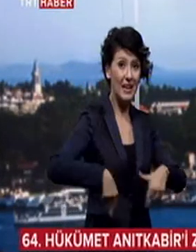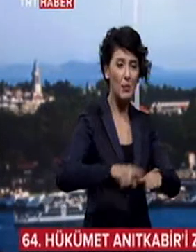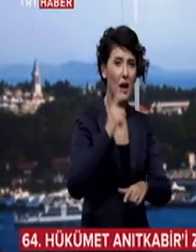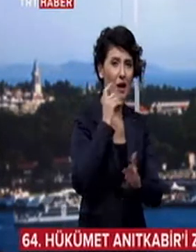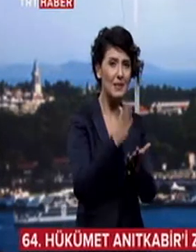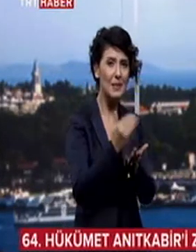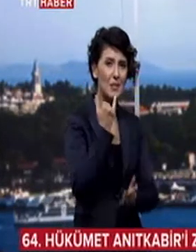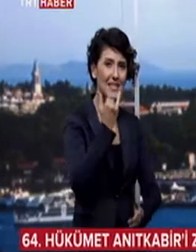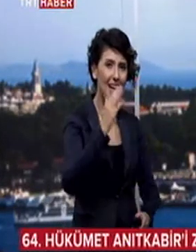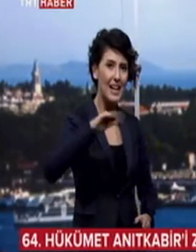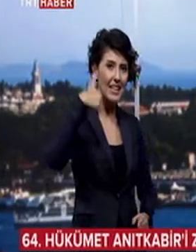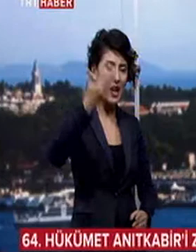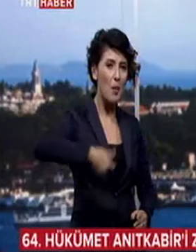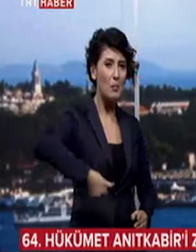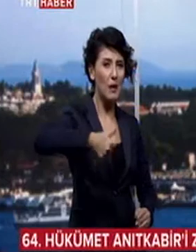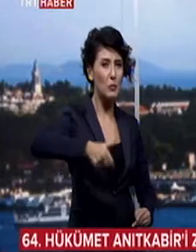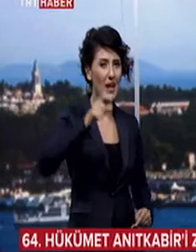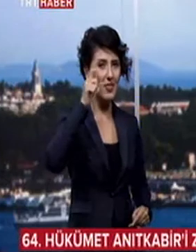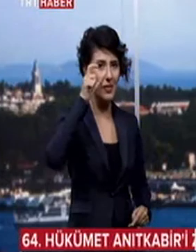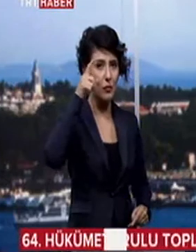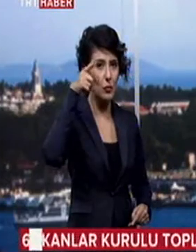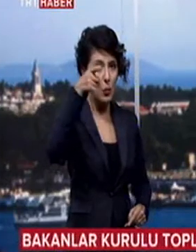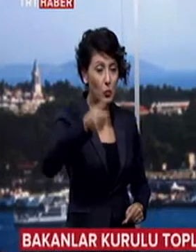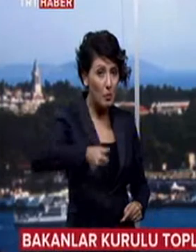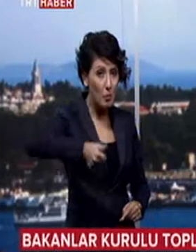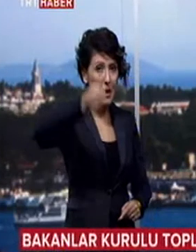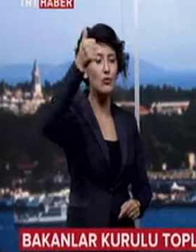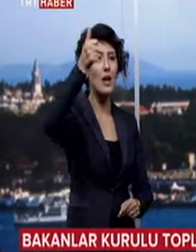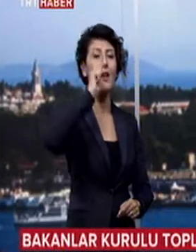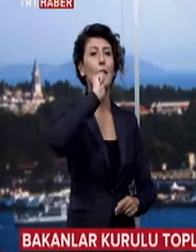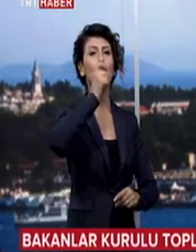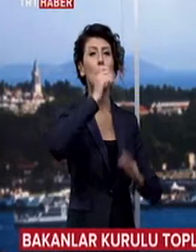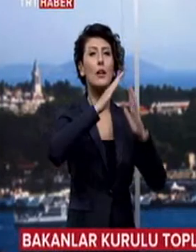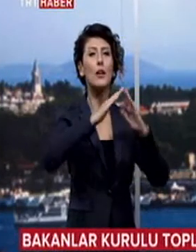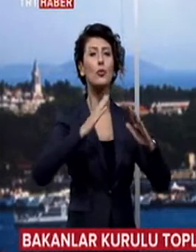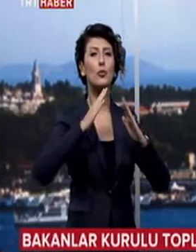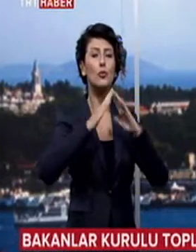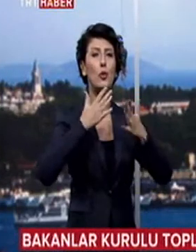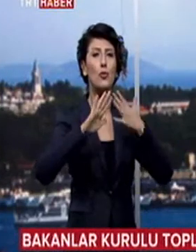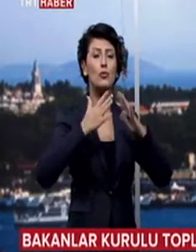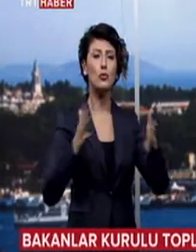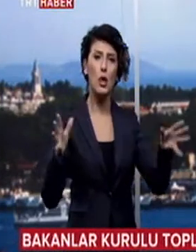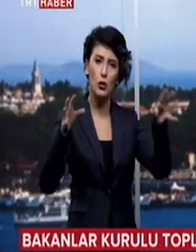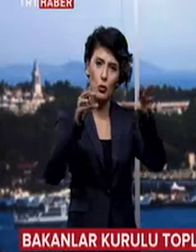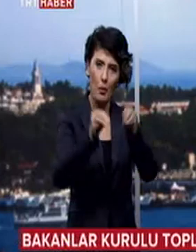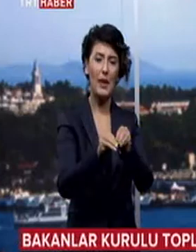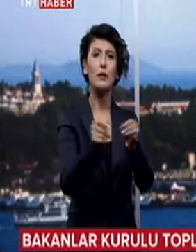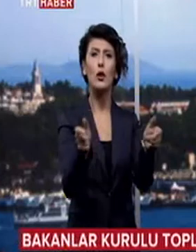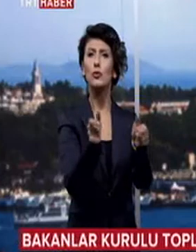kabine Anıtkabir ziyaretinin ardından Başbakan Ahmet Davutoğlu başkanlığında Çankaya Köşkü'nde